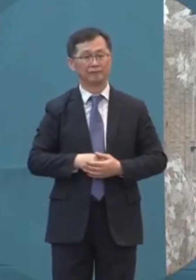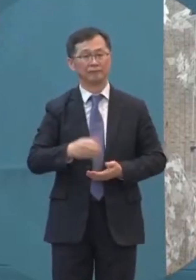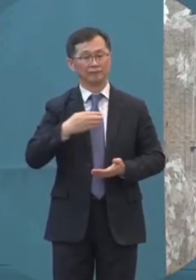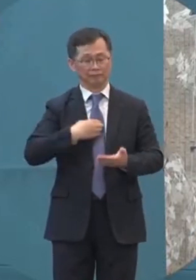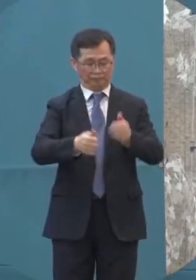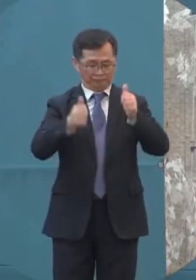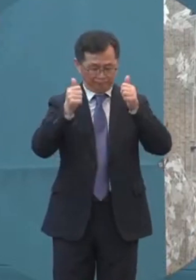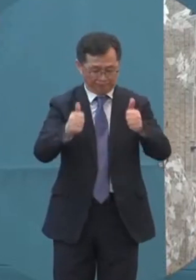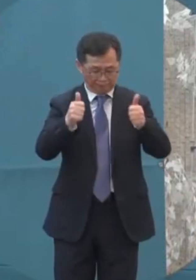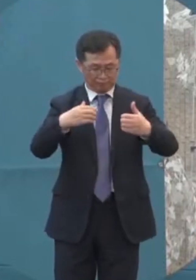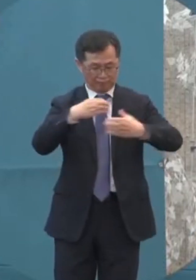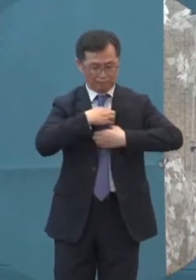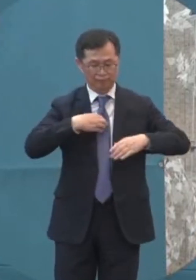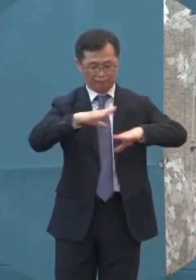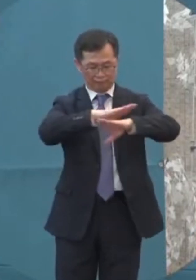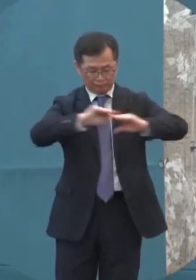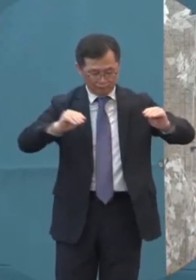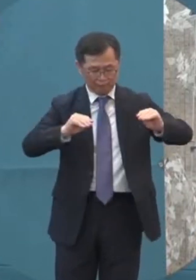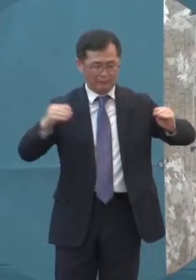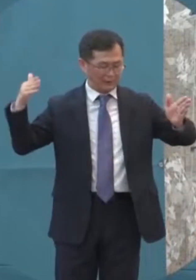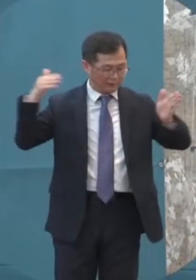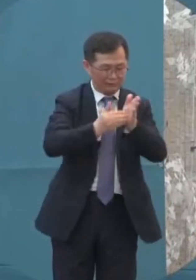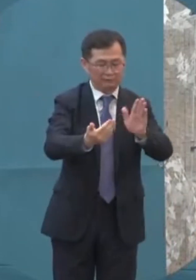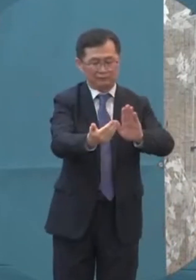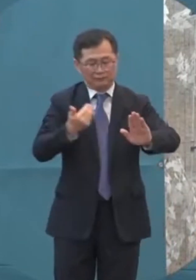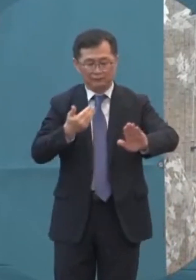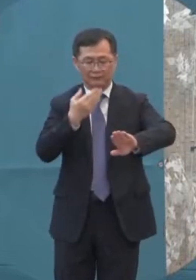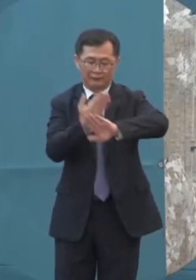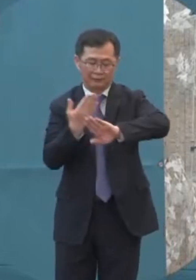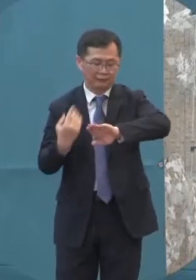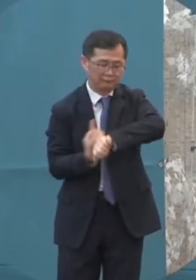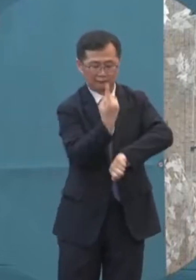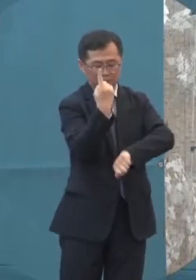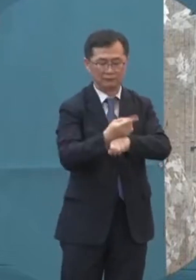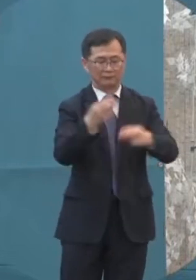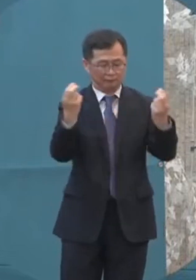사법 리스크가 해결될 때까지는 다른 대안을 내라.